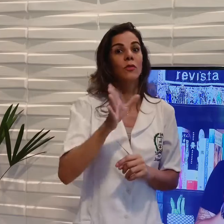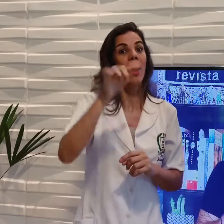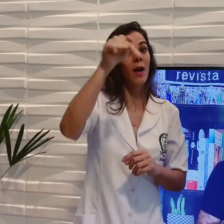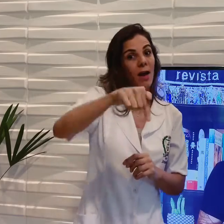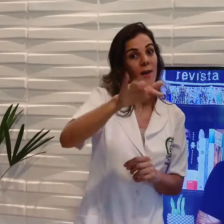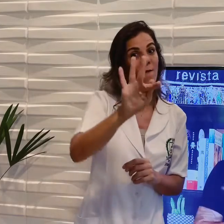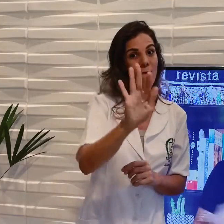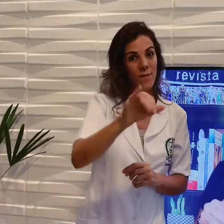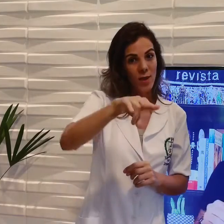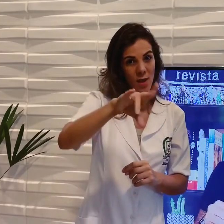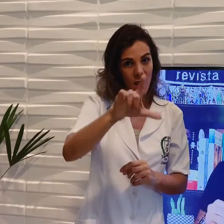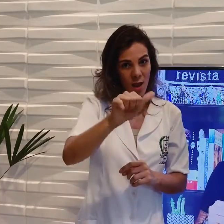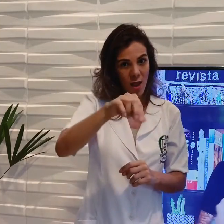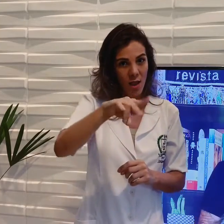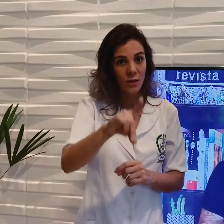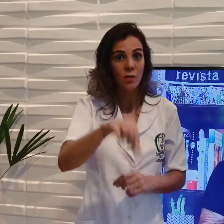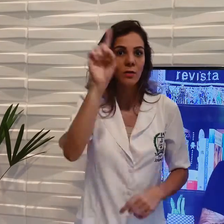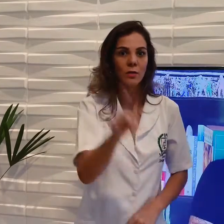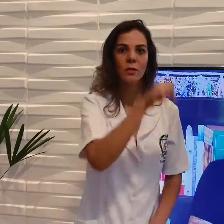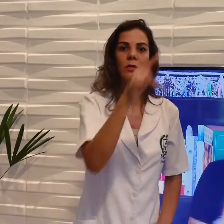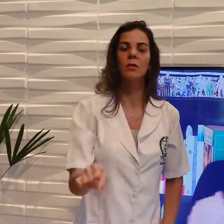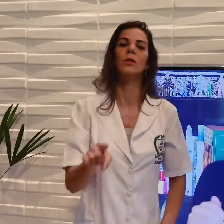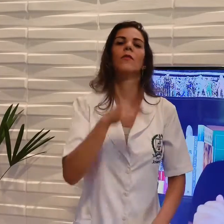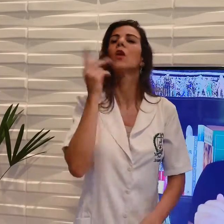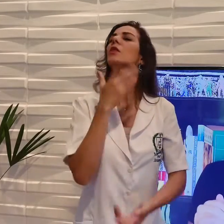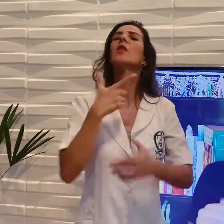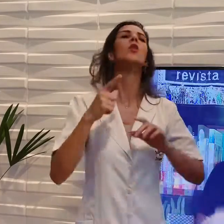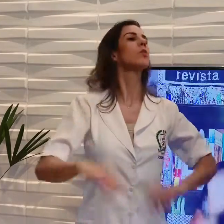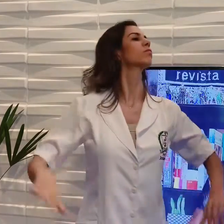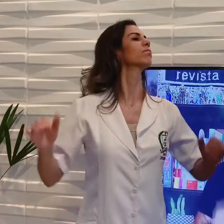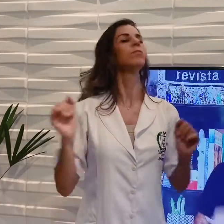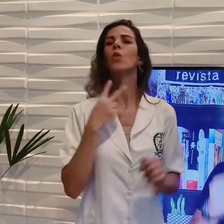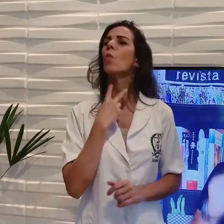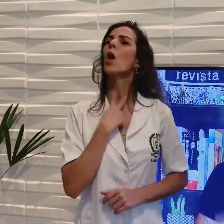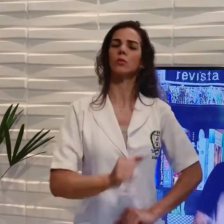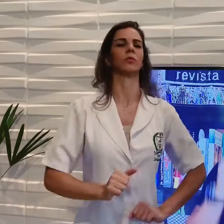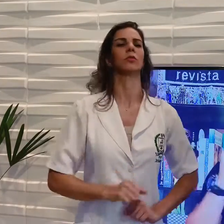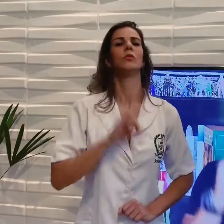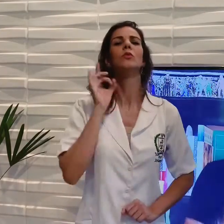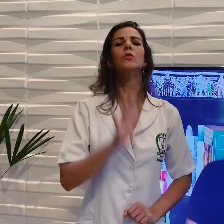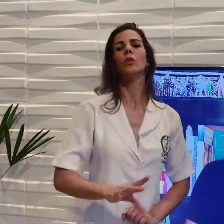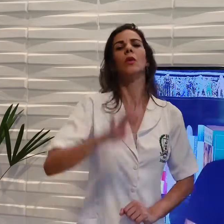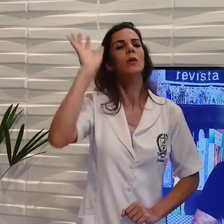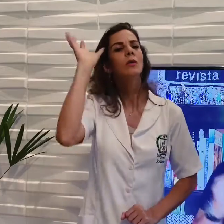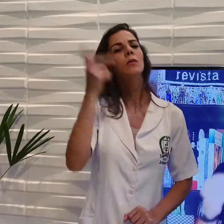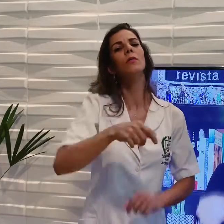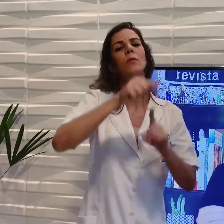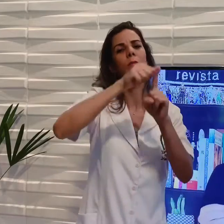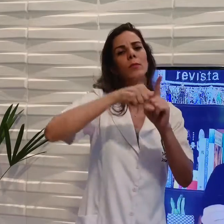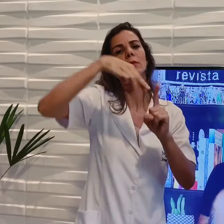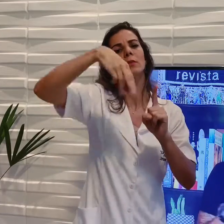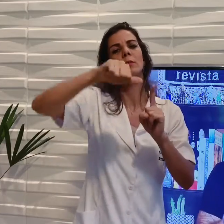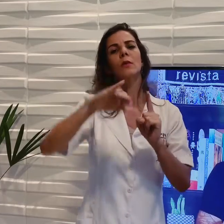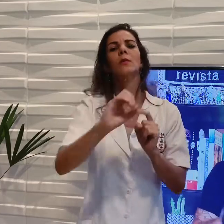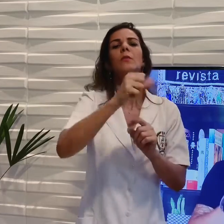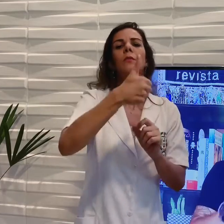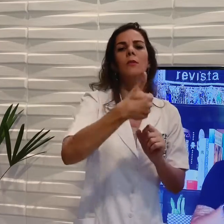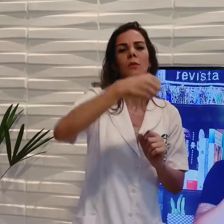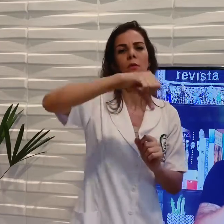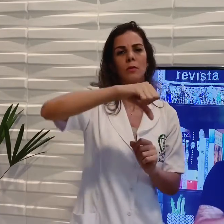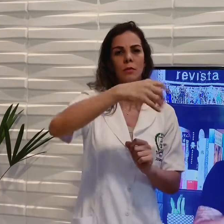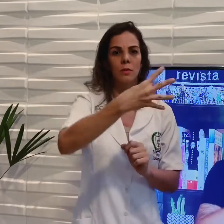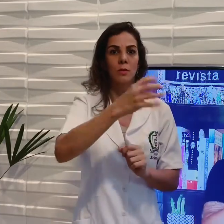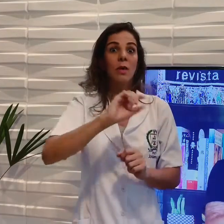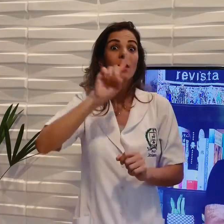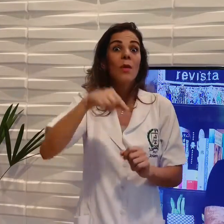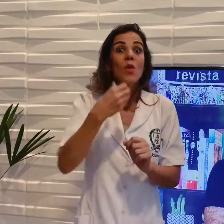Internacional decide cancelar os Jogos e falar, não tem condições. A decisão só vem em maio de 1940, ou seja,